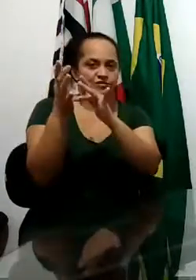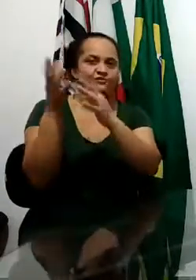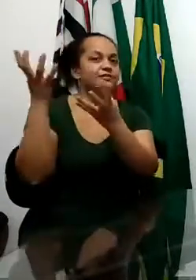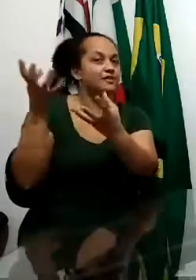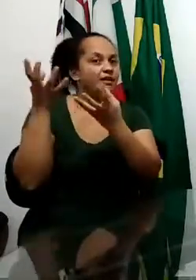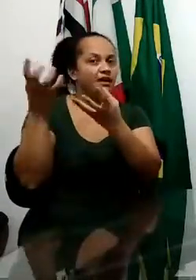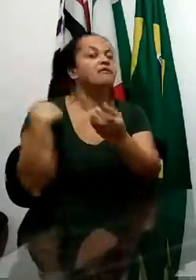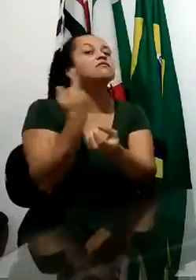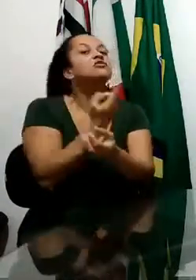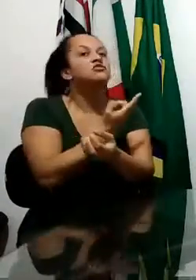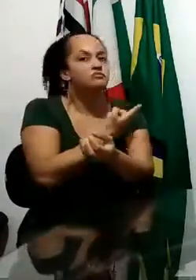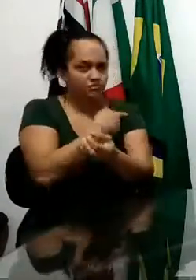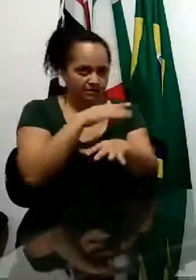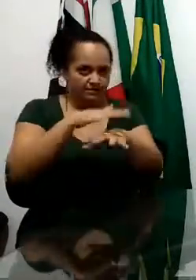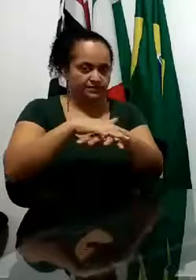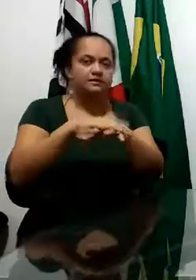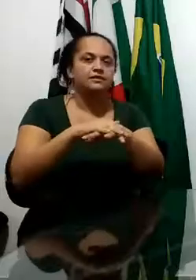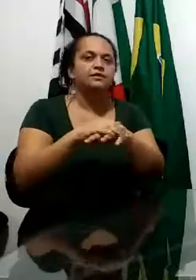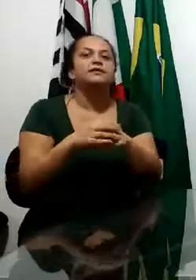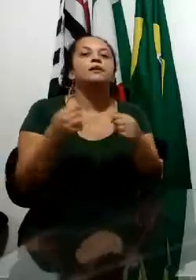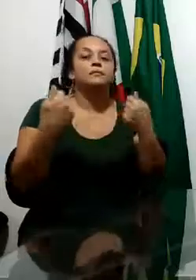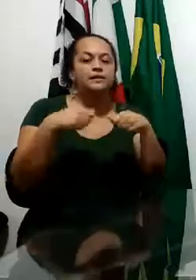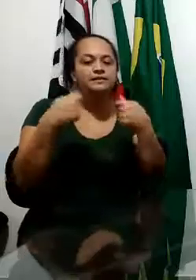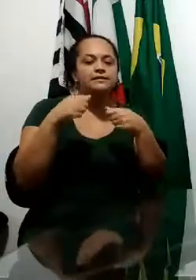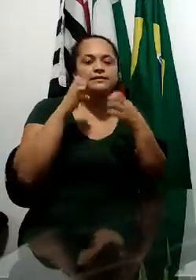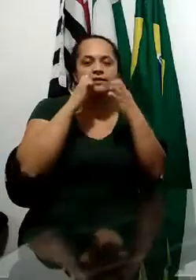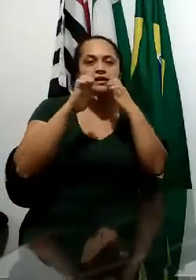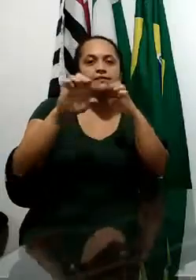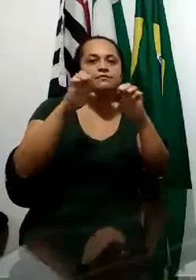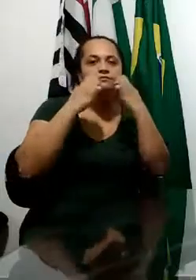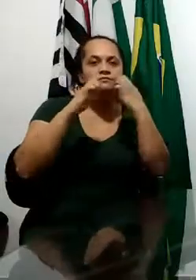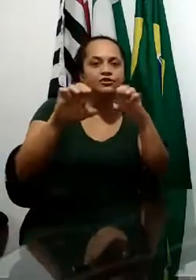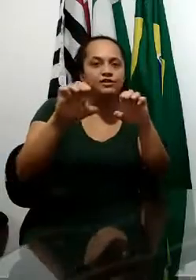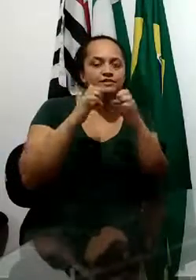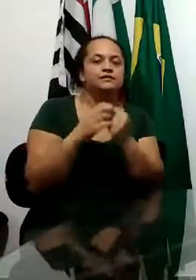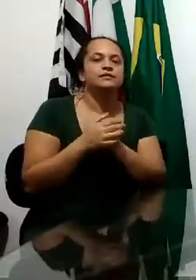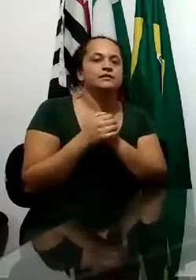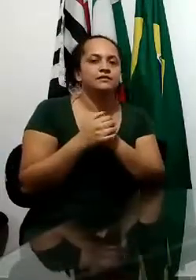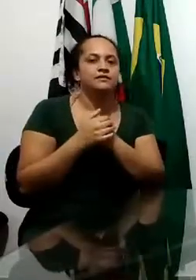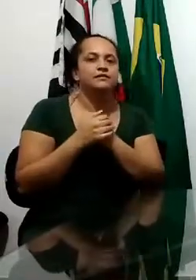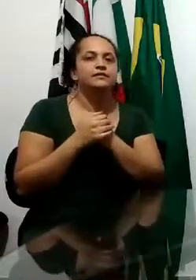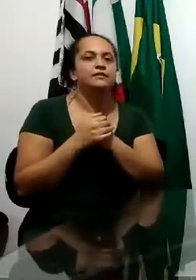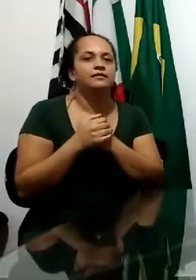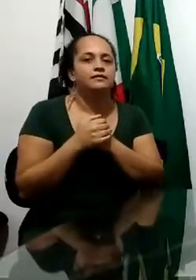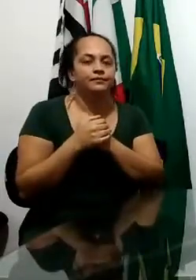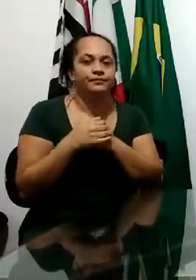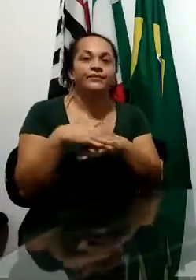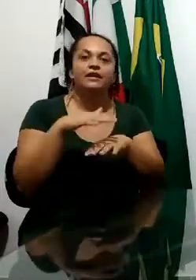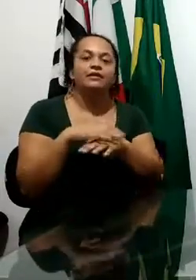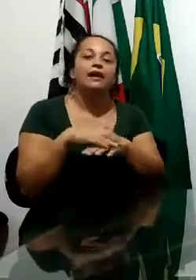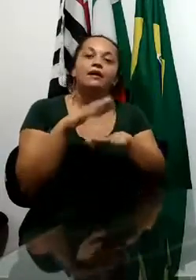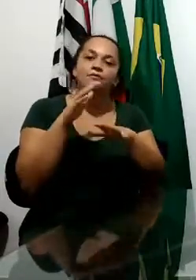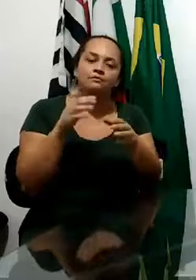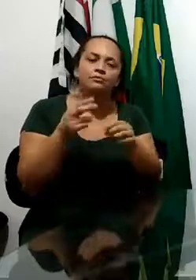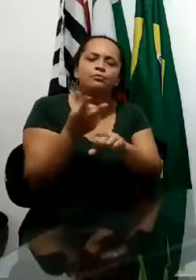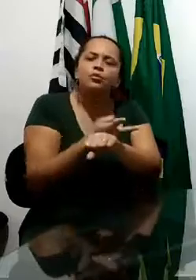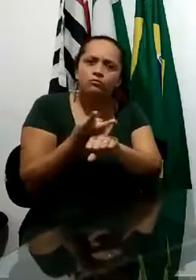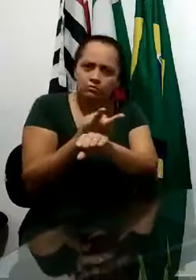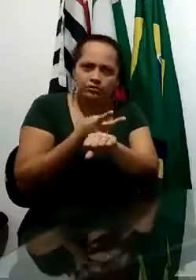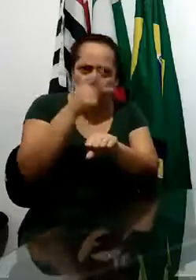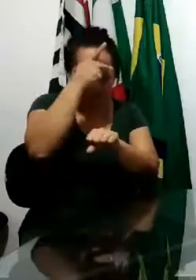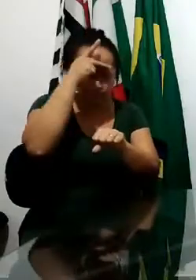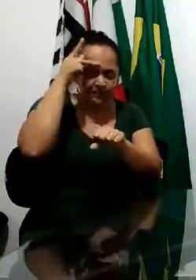igreja, e de pregar o evangelho a todas as nações, fazendo discípulos em todas